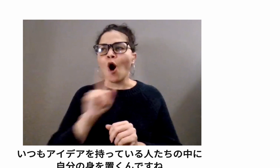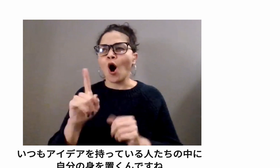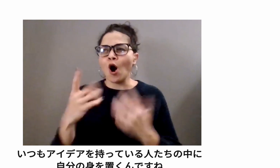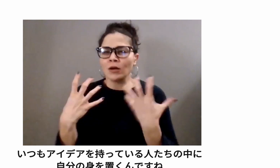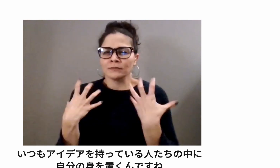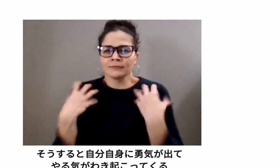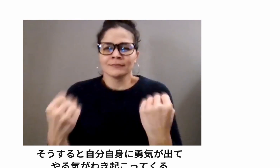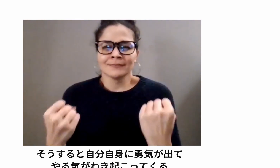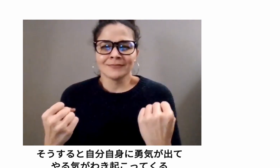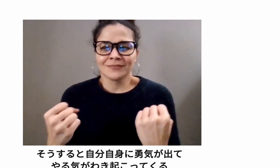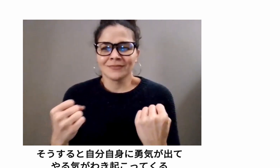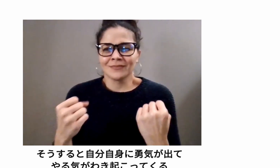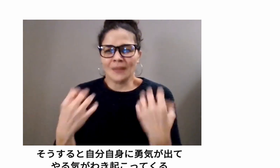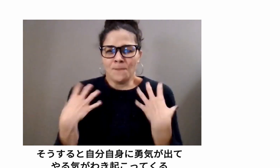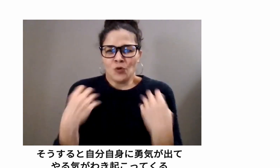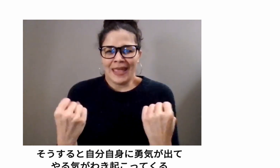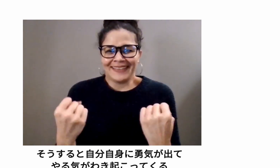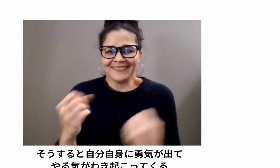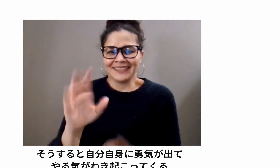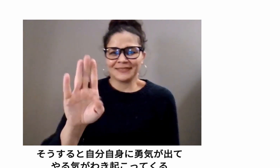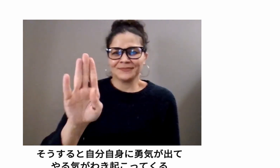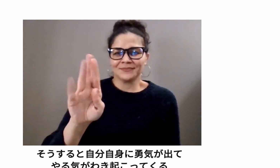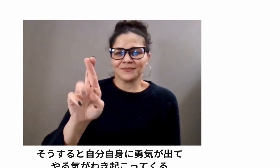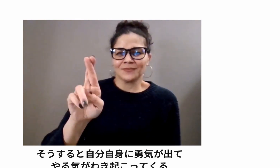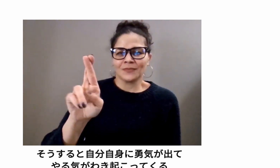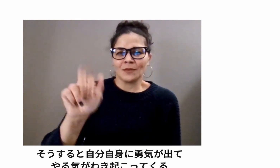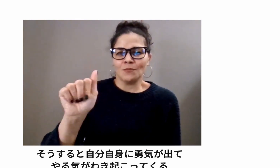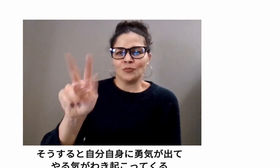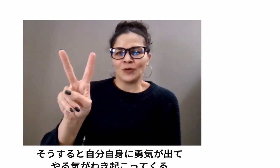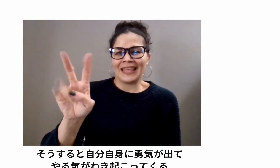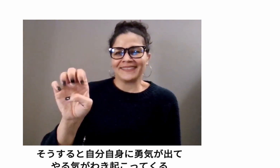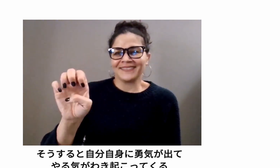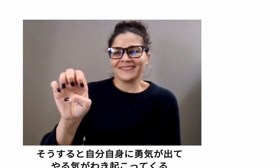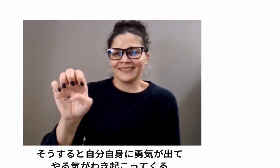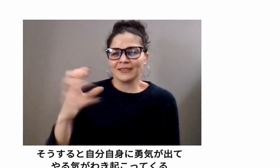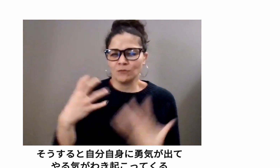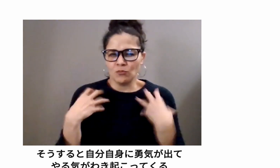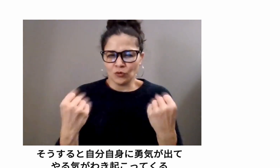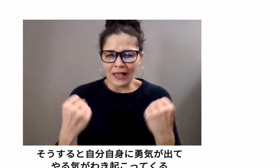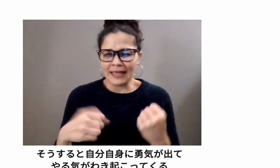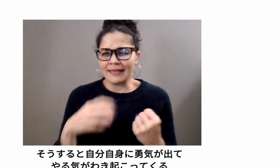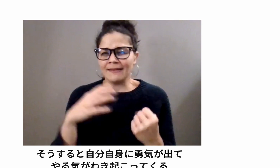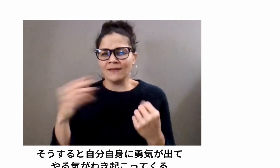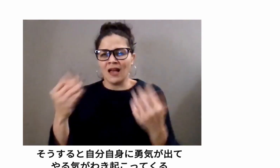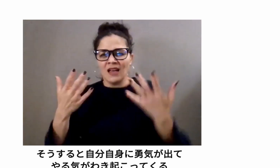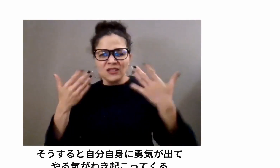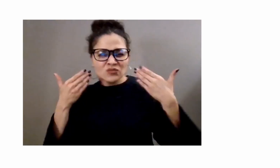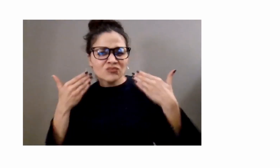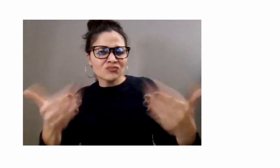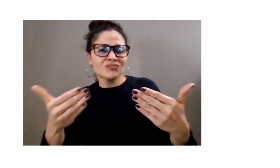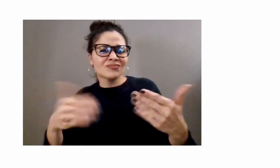ね。そういうことによって自分自身に勇気が出てきて、やる気を起こしてくれる。